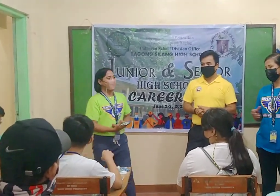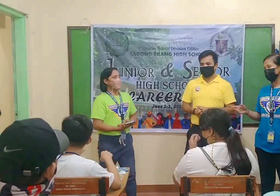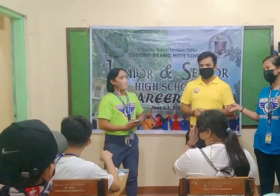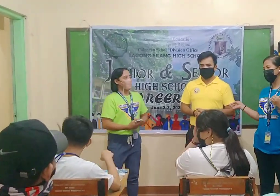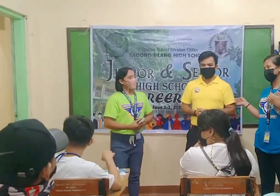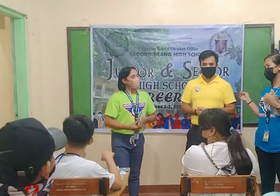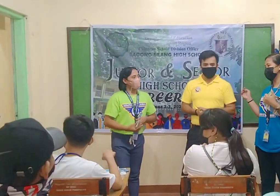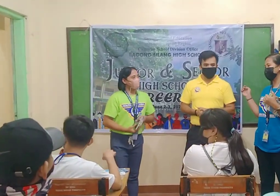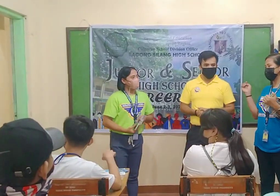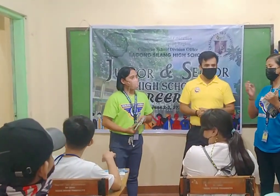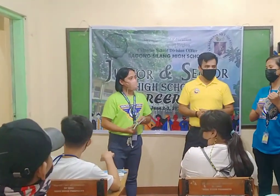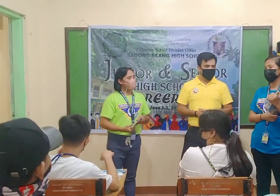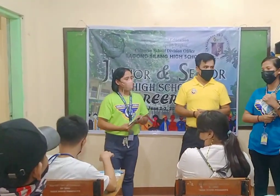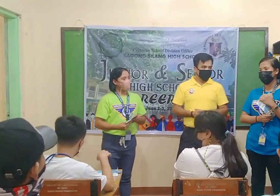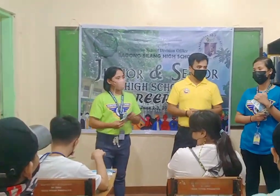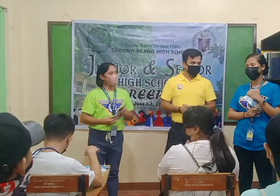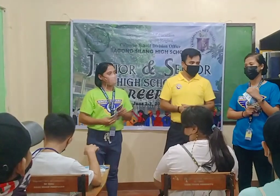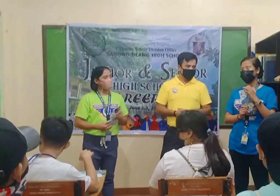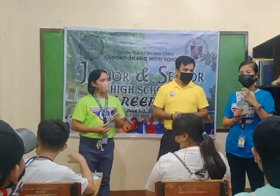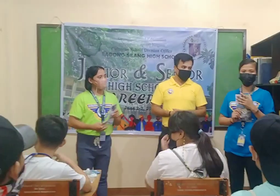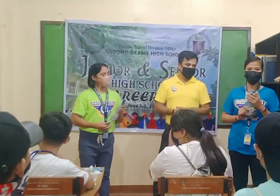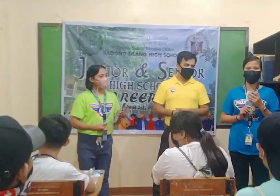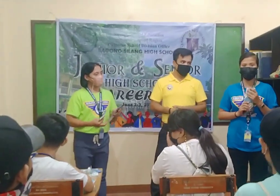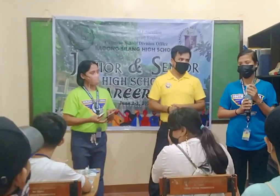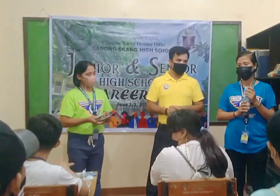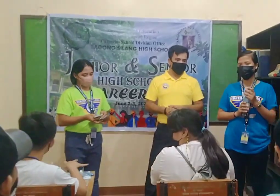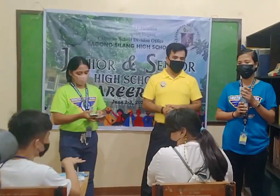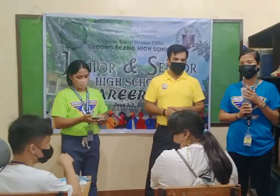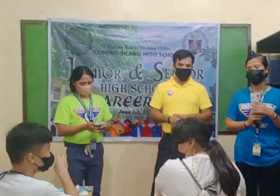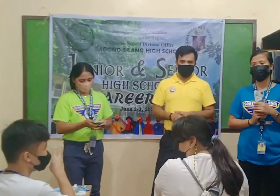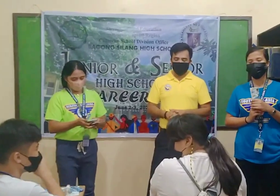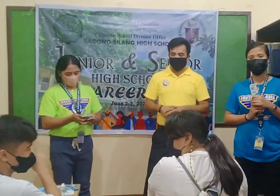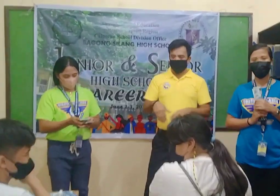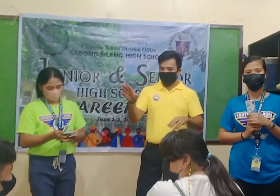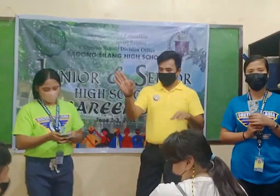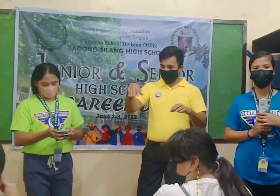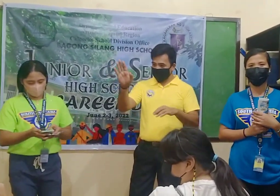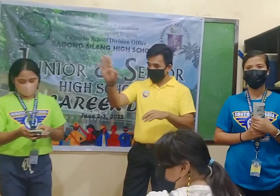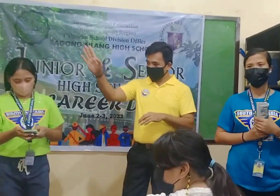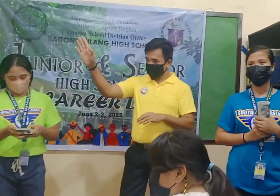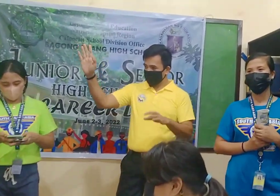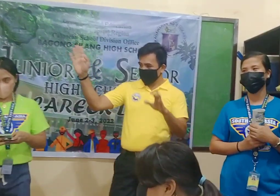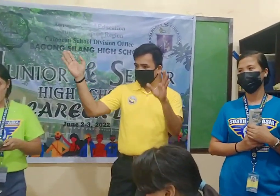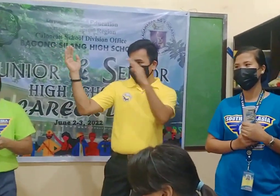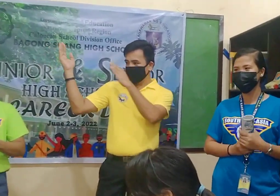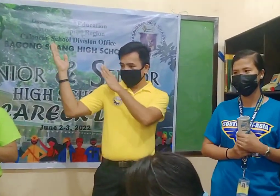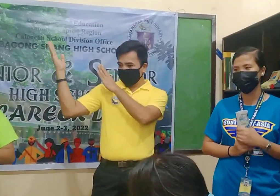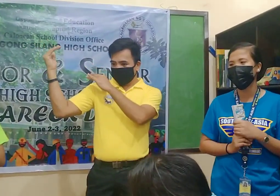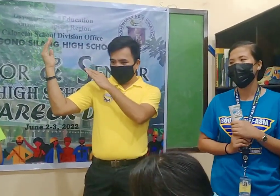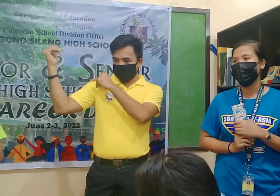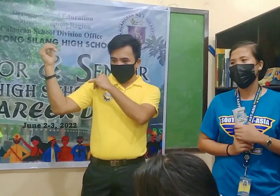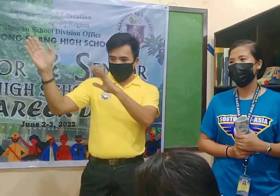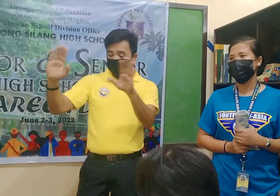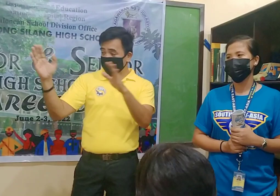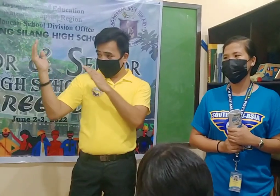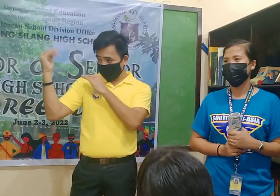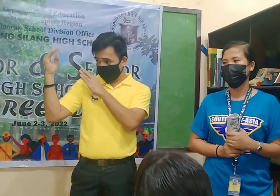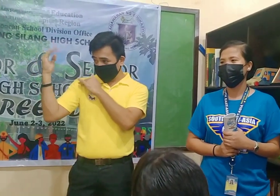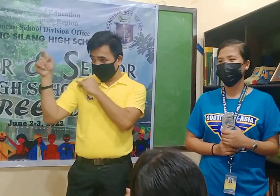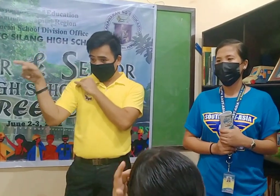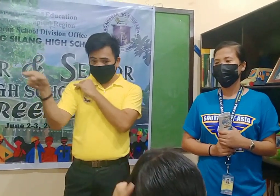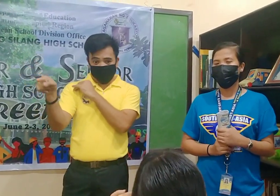Ayan po, kung wala na po, again po, sana po magkita po naman kayo sa Southeast Institute of Trade and Technology.